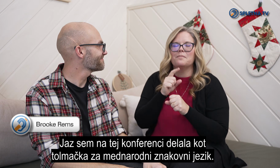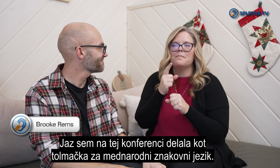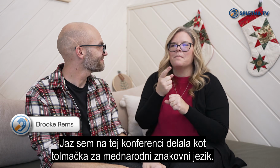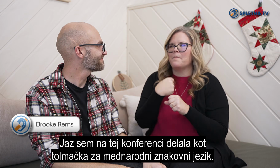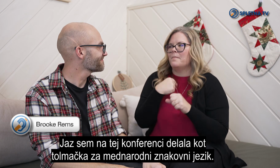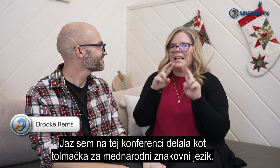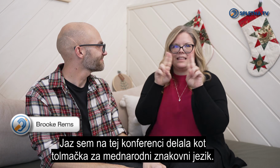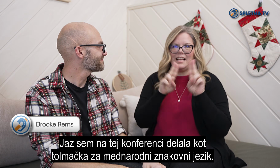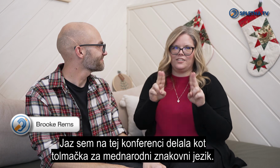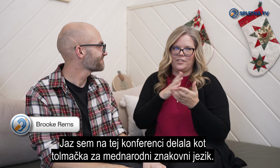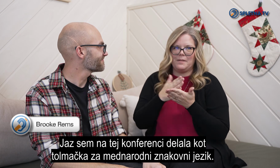mednarodni znakovni jezik.